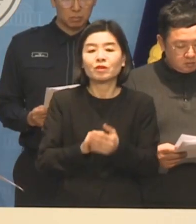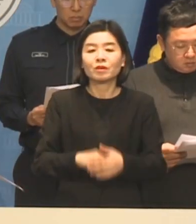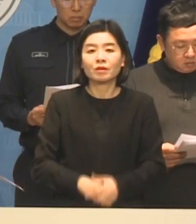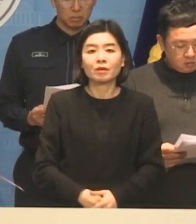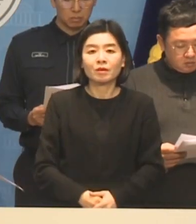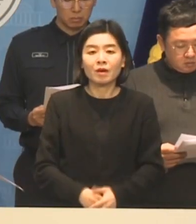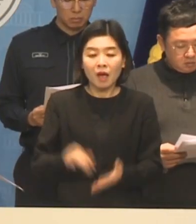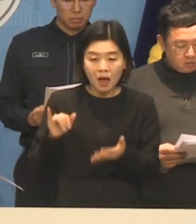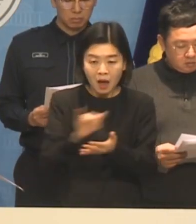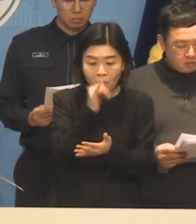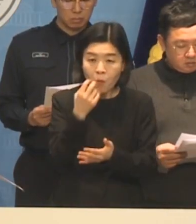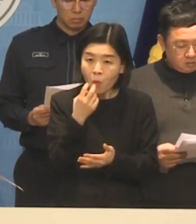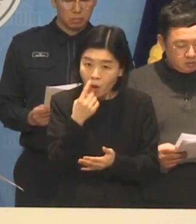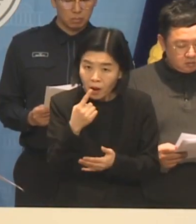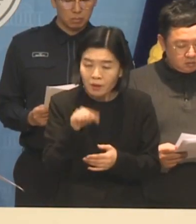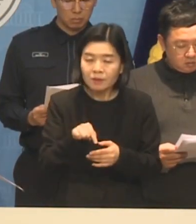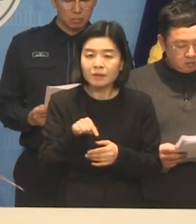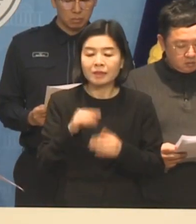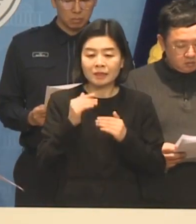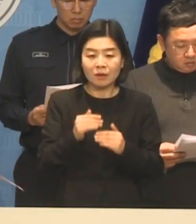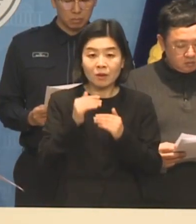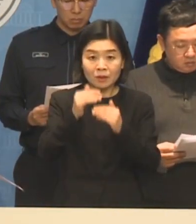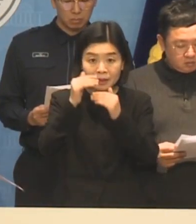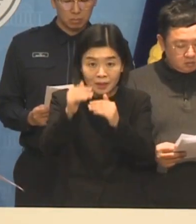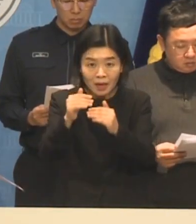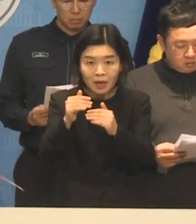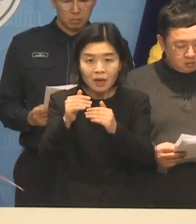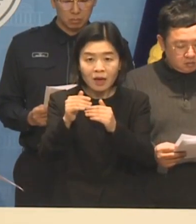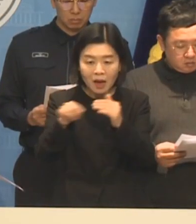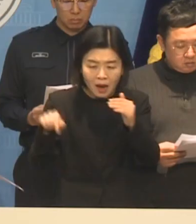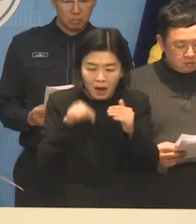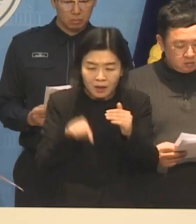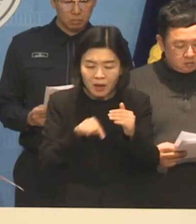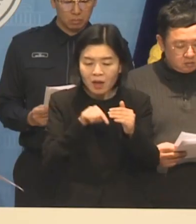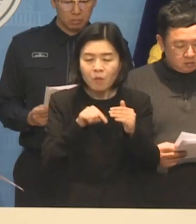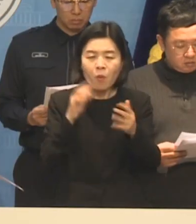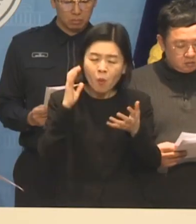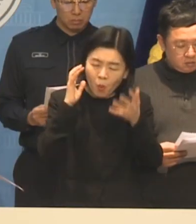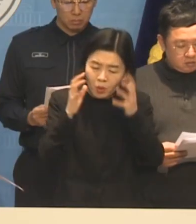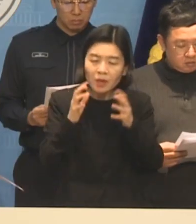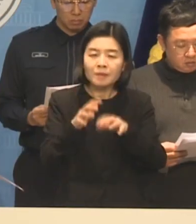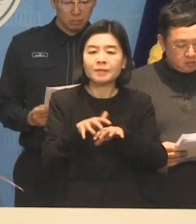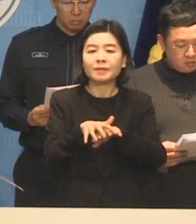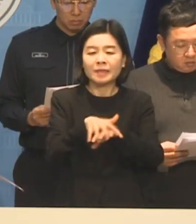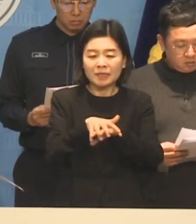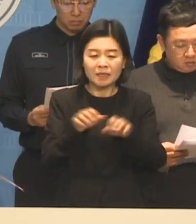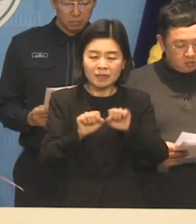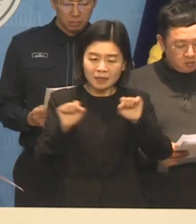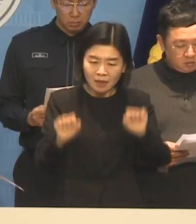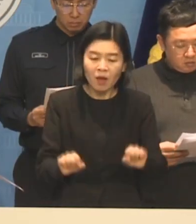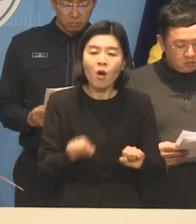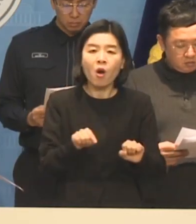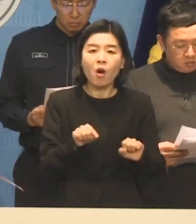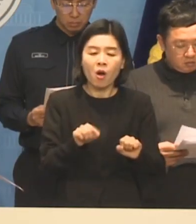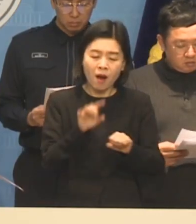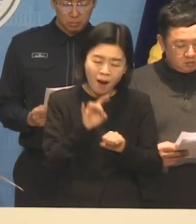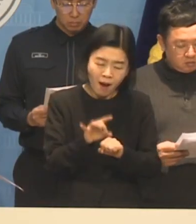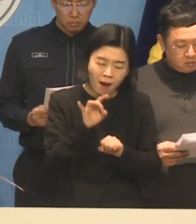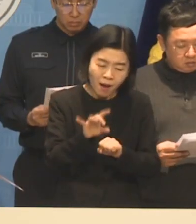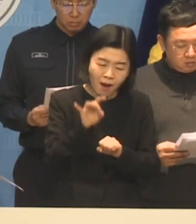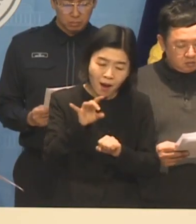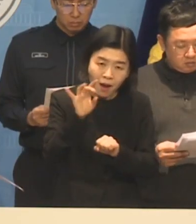항공보안은 단순한 절차 이상의 복잡한 시스템으로 구성되어 있으며 각 단계에서 세심한